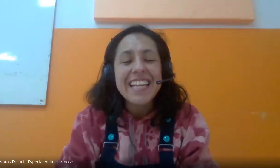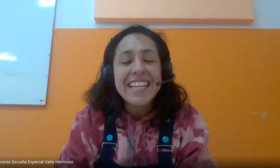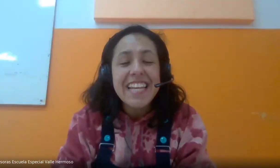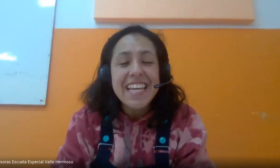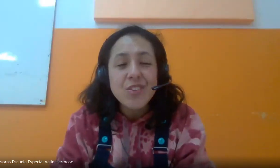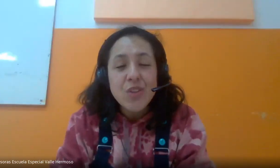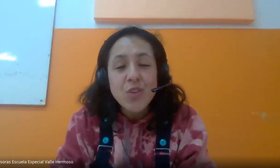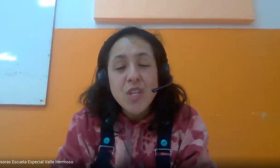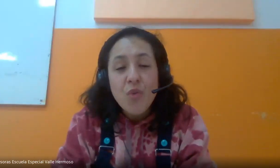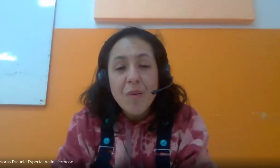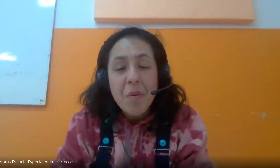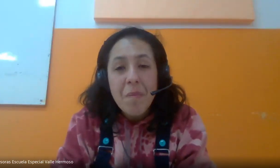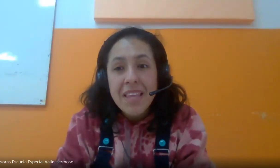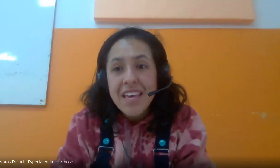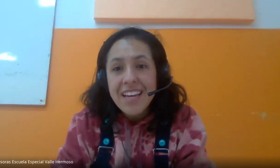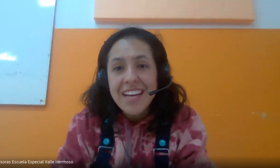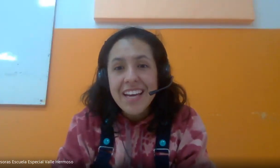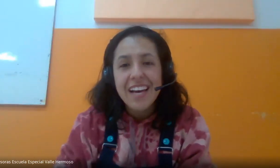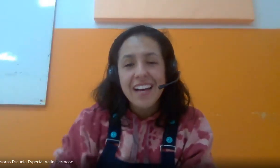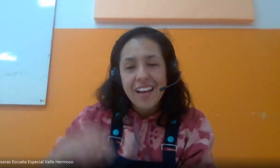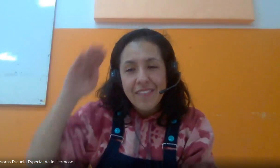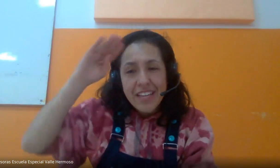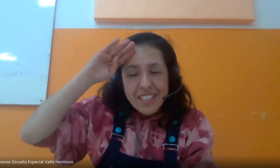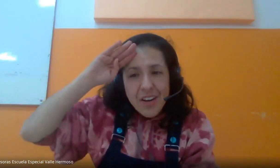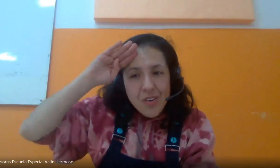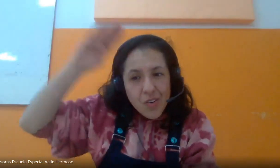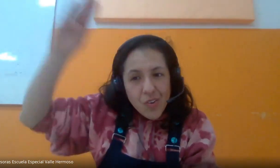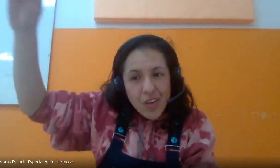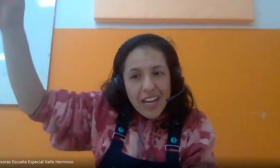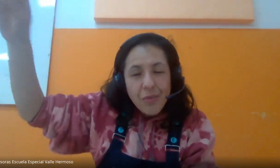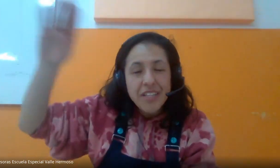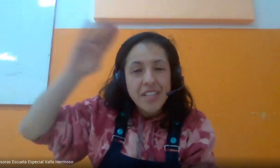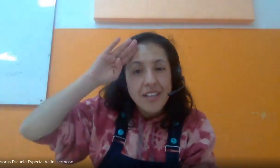Excelente, niños. Entonces nos vemos mañana. A ver, chao. En lengua de señas.